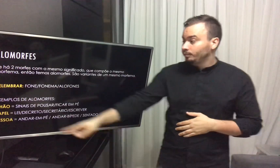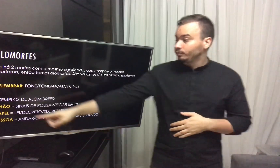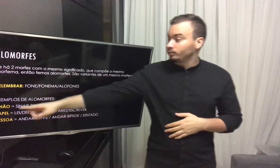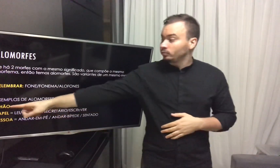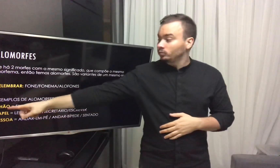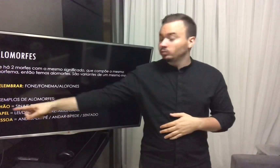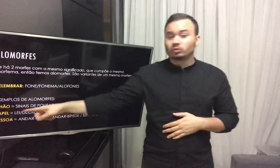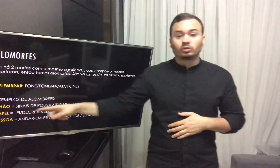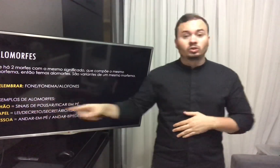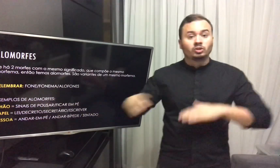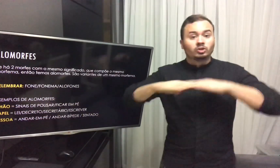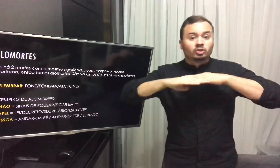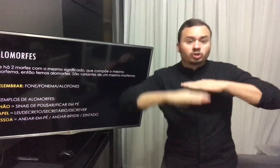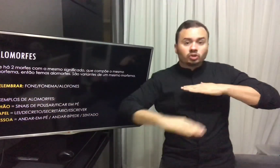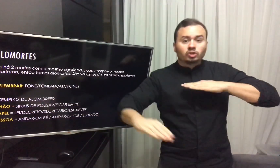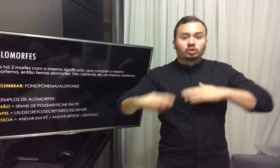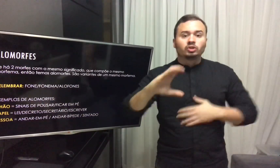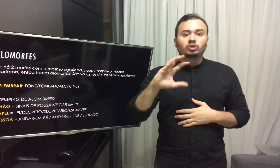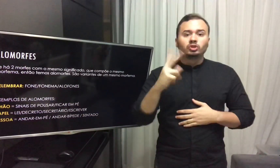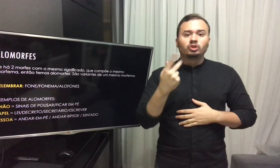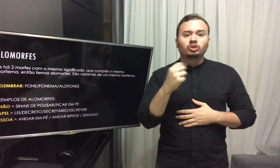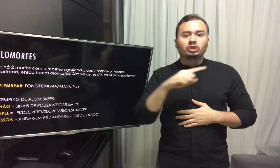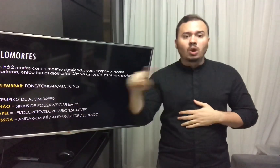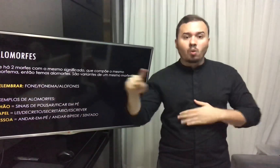falando principalmente de significados.